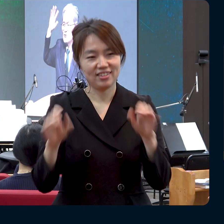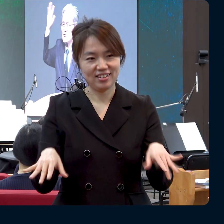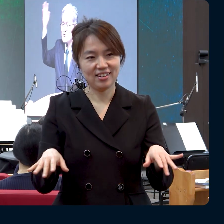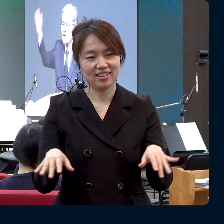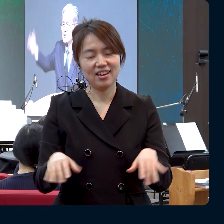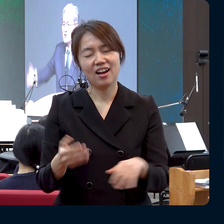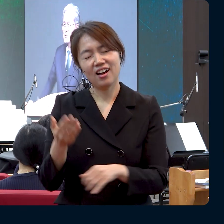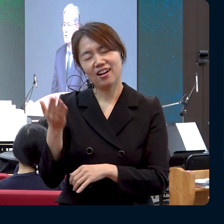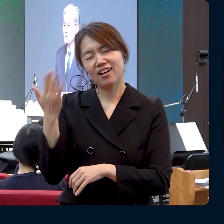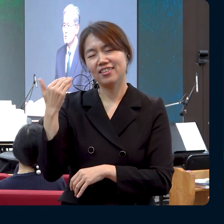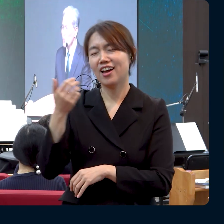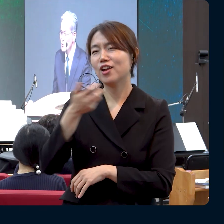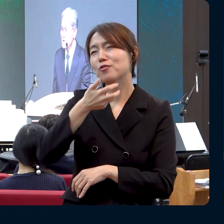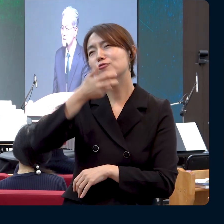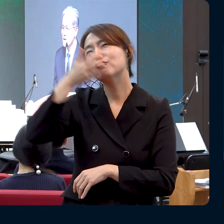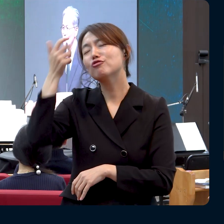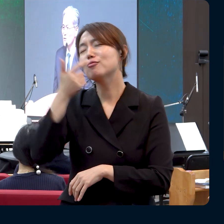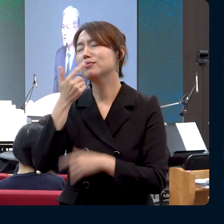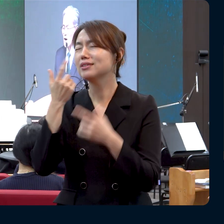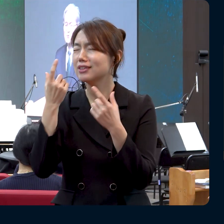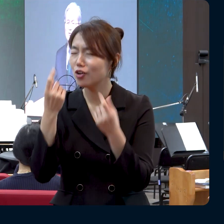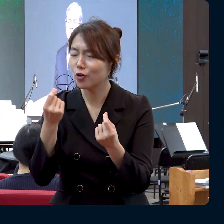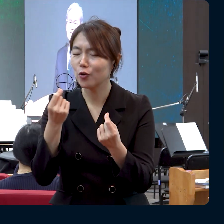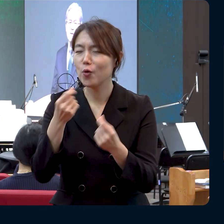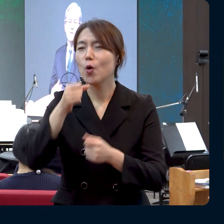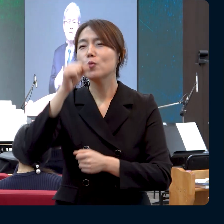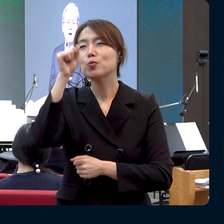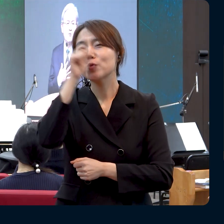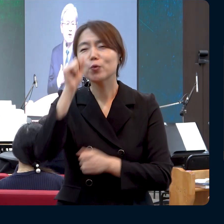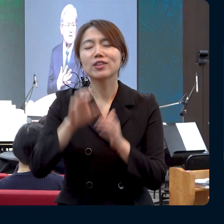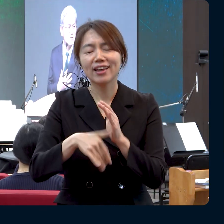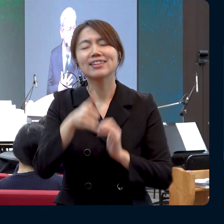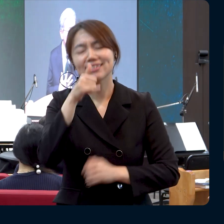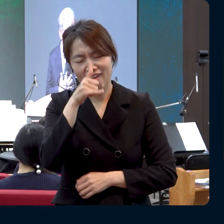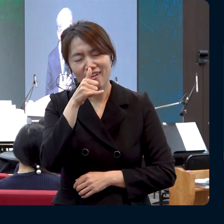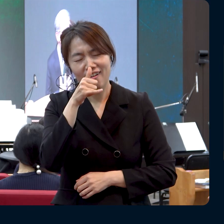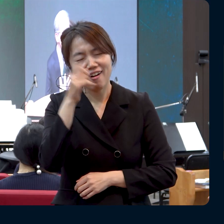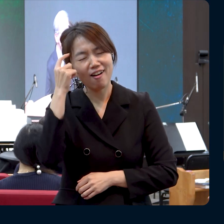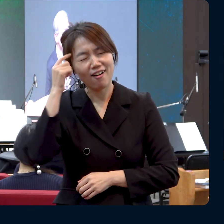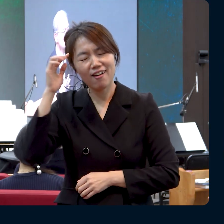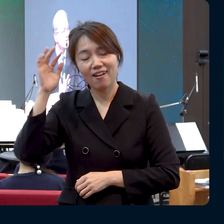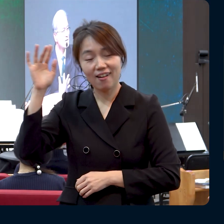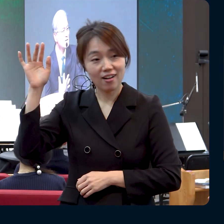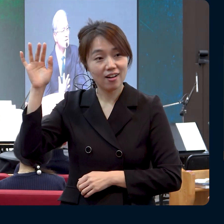꿈 같은 순간이었어. 좋은 얘기예요? 아니요. 그렇지만 마음이 왜 이렇게 슬프죠?